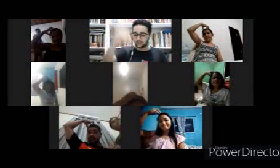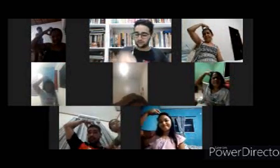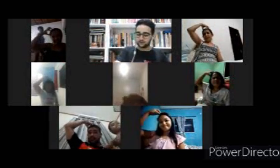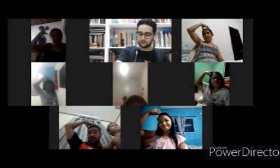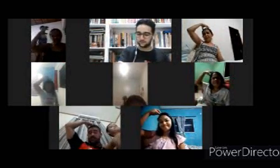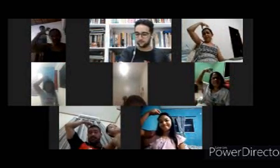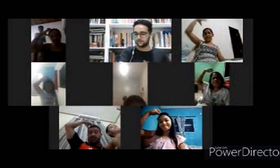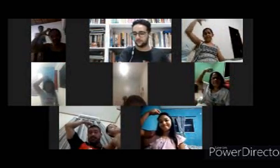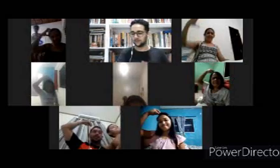Culpados.